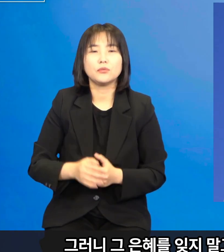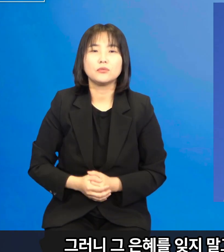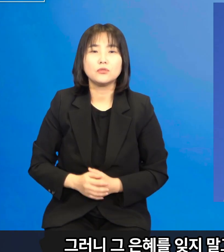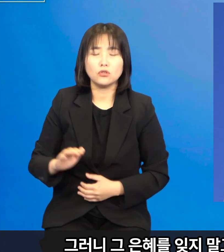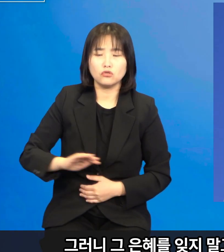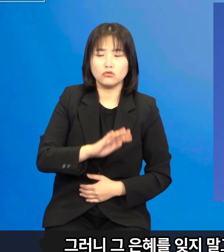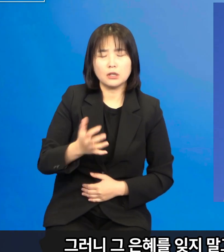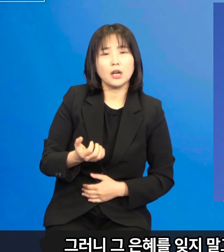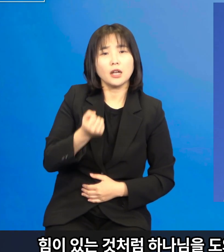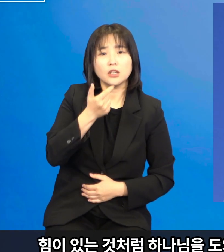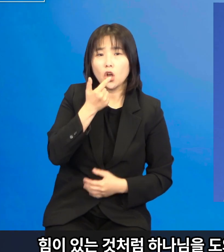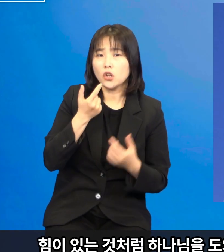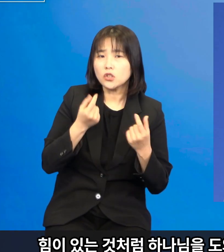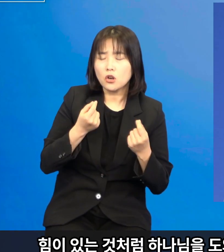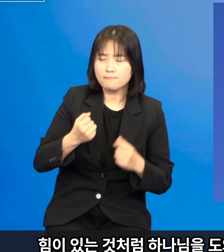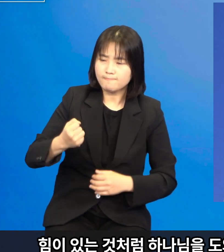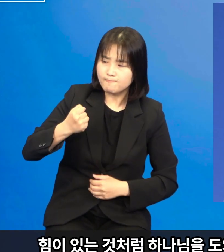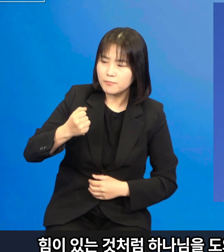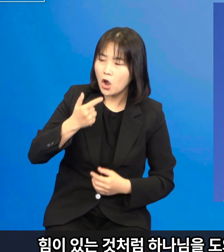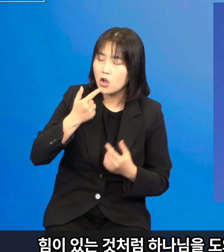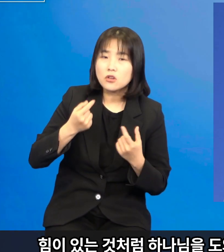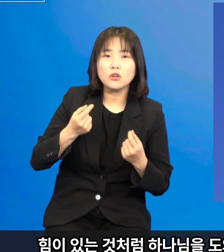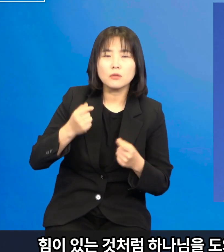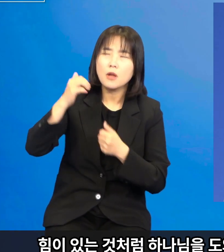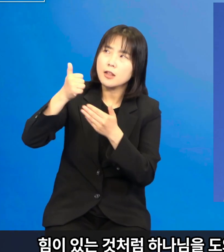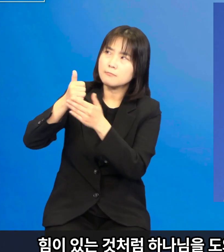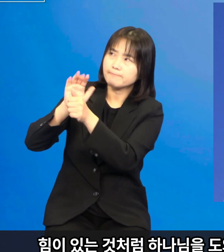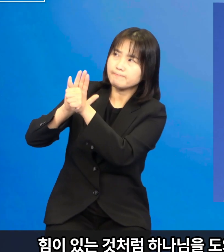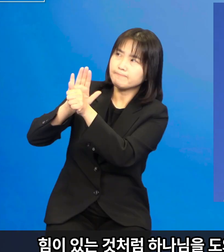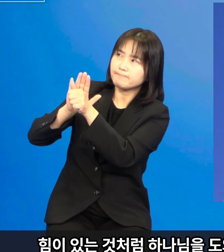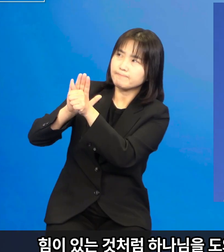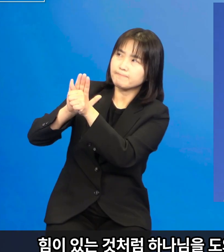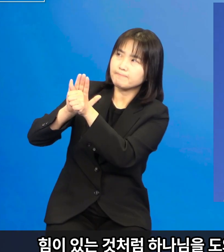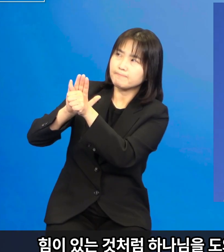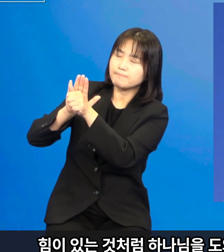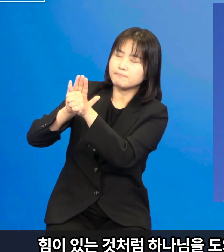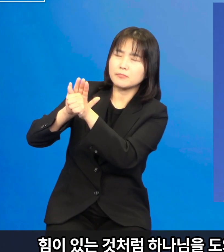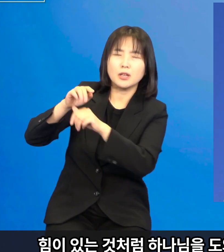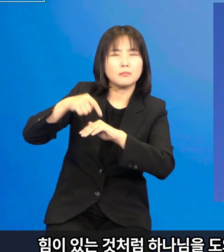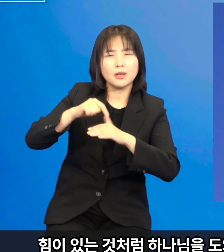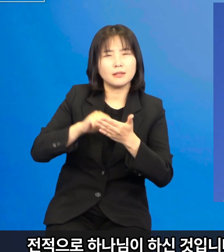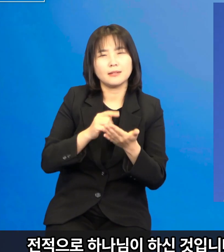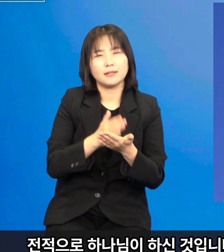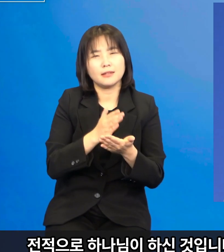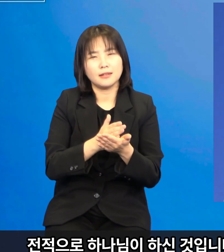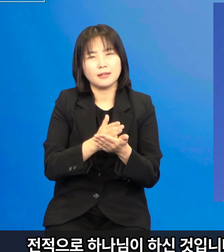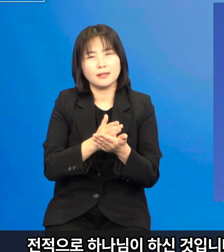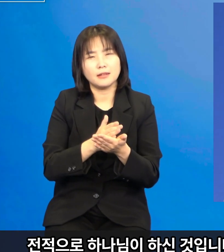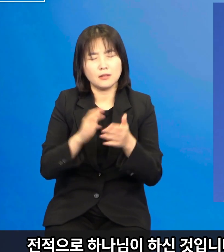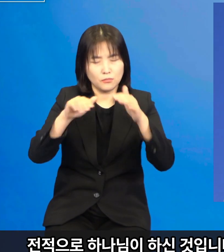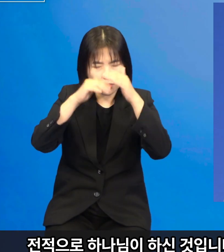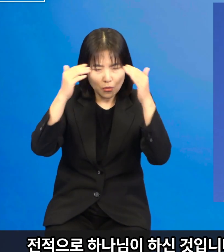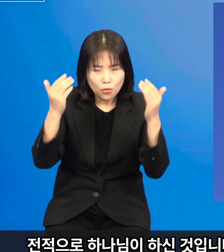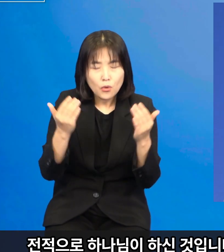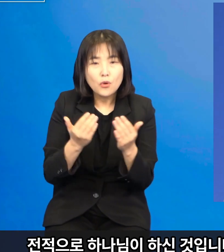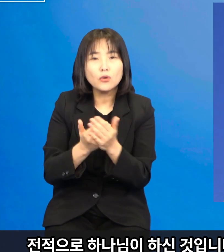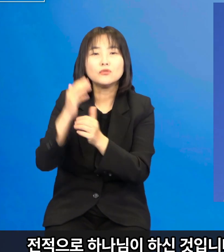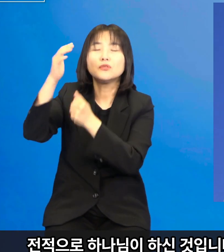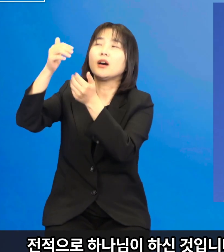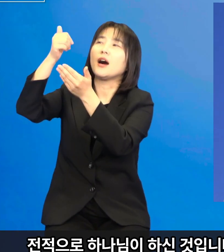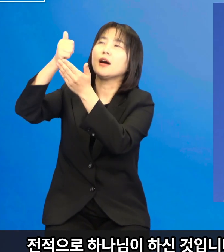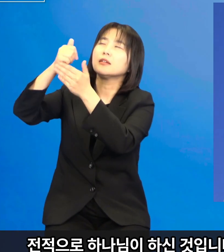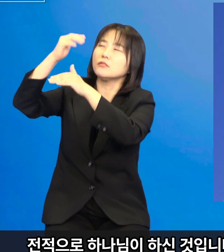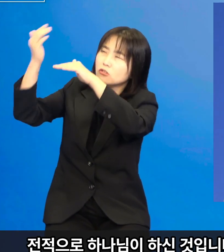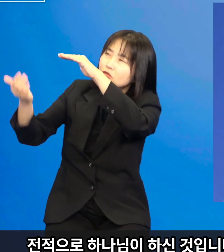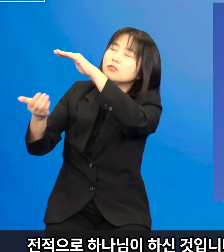우리가 가진 것처럼 힘 있는 것처럼 하나님을 도와드려야지 라는 마음이 아니라 전적으로 하나님이